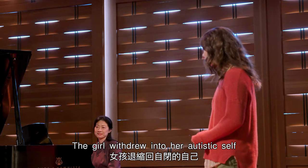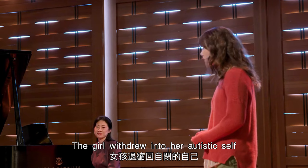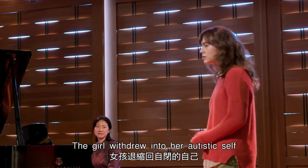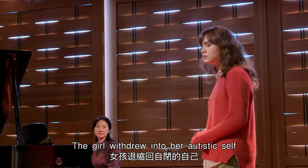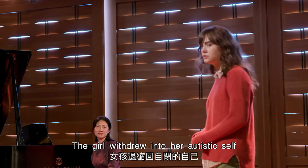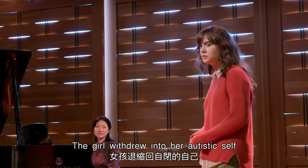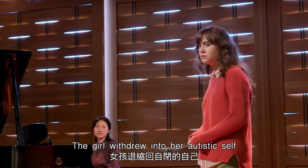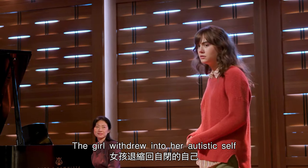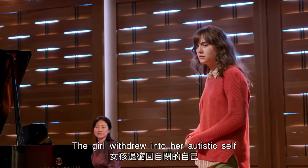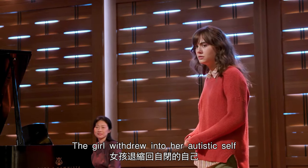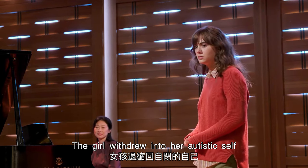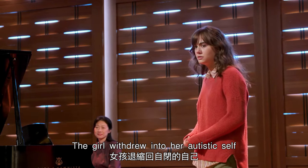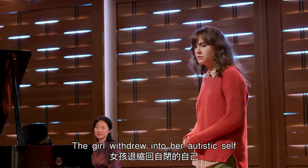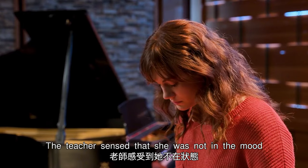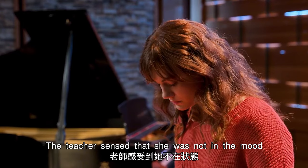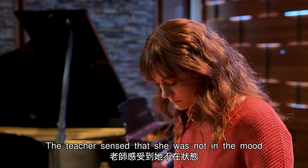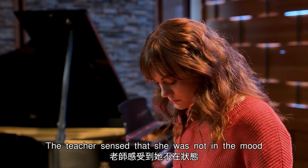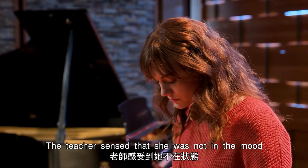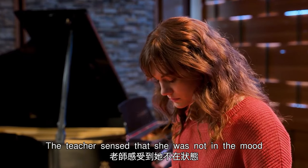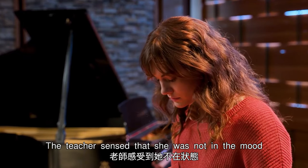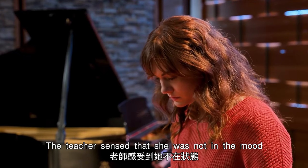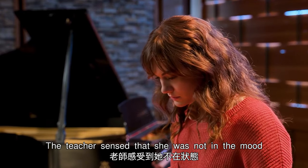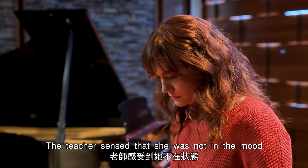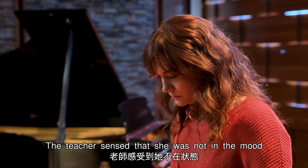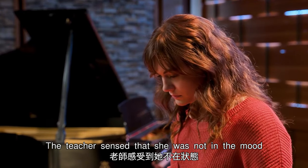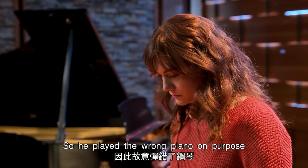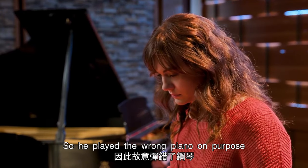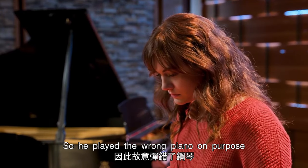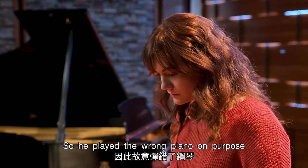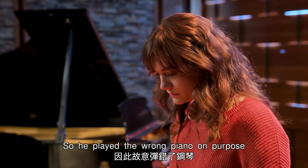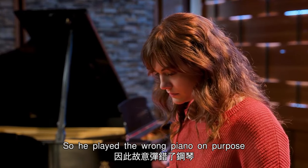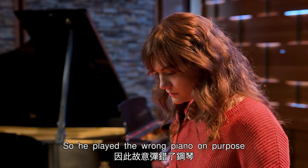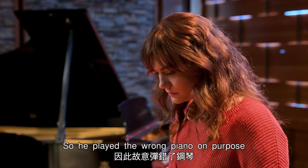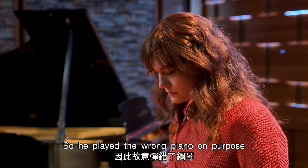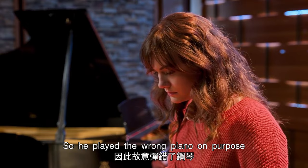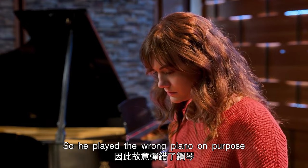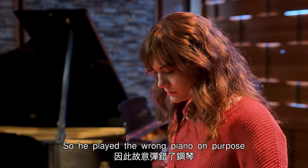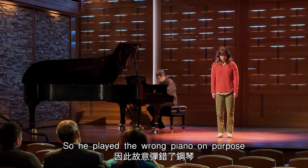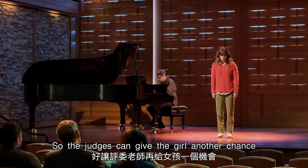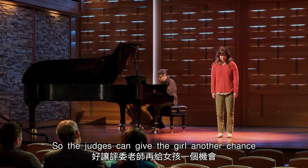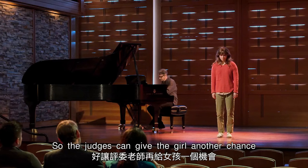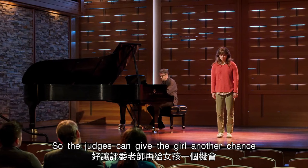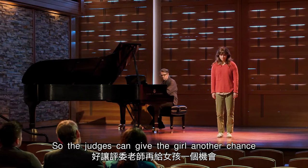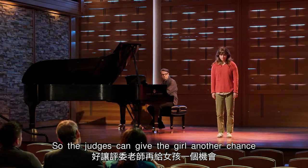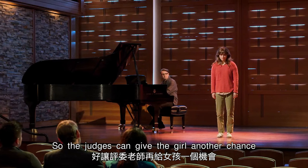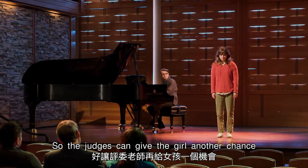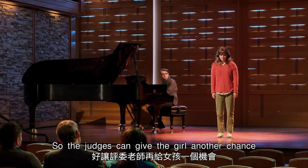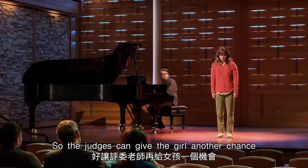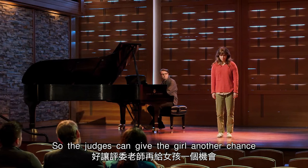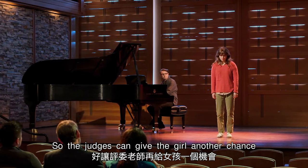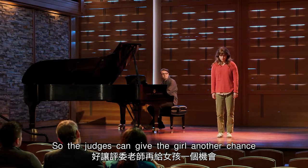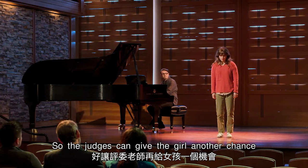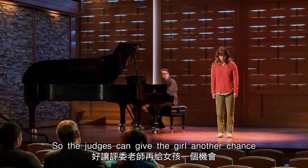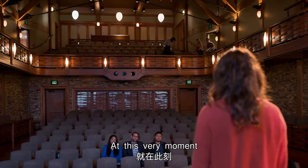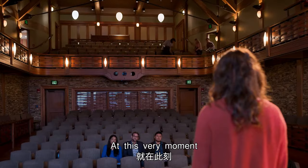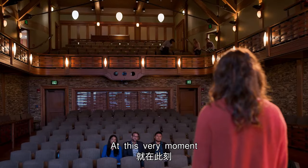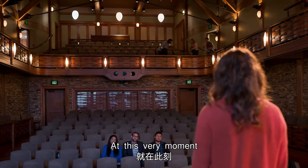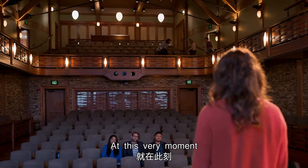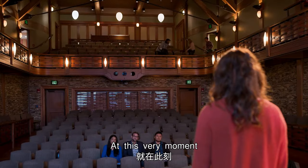女孩退缩回自闭的自己老师感受到她不在状态因此故意弹错了钢琴好让评委老师再给女孩一个机会就在此刻